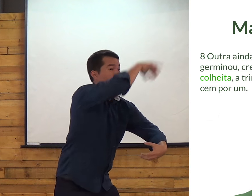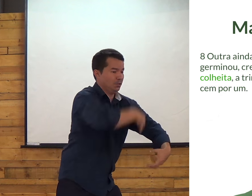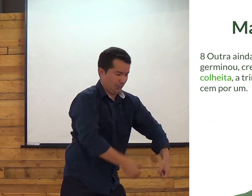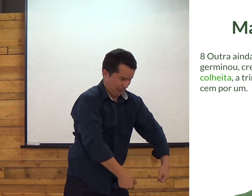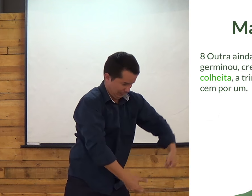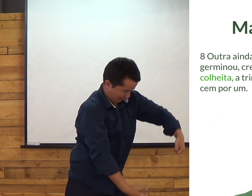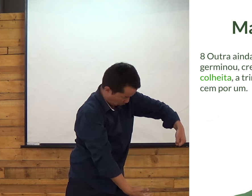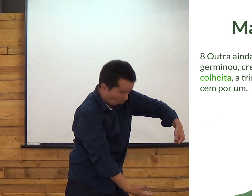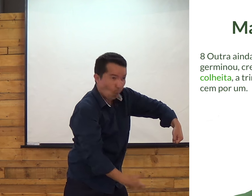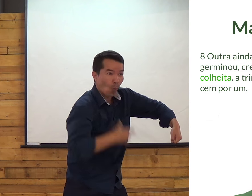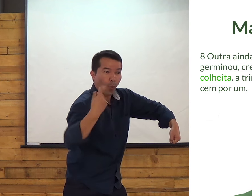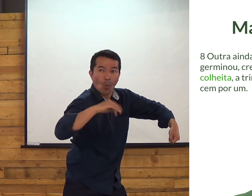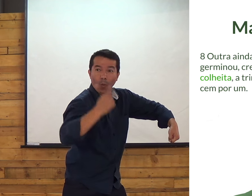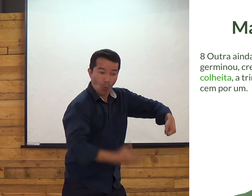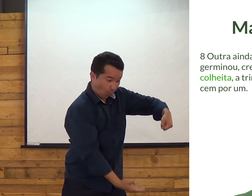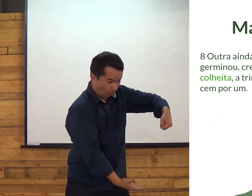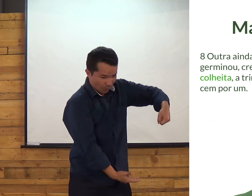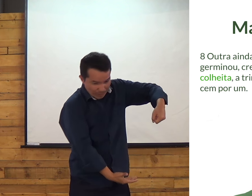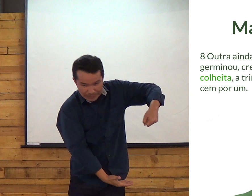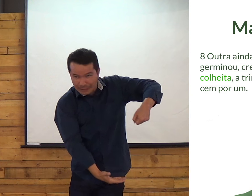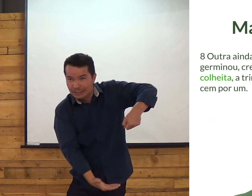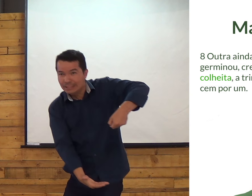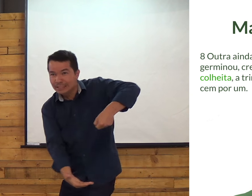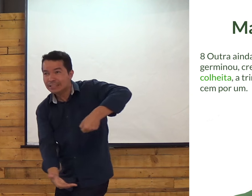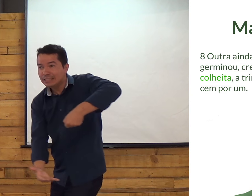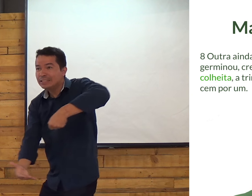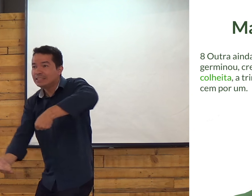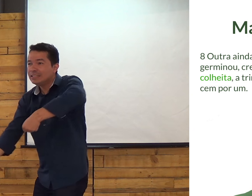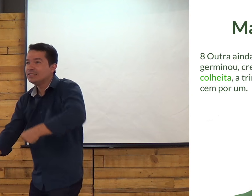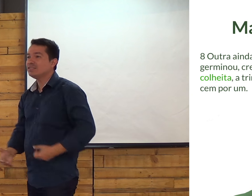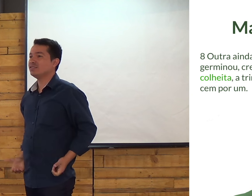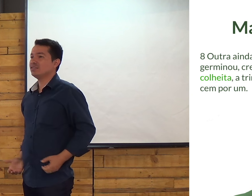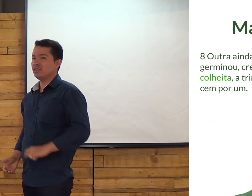Frutos. Uma boa colheita.